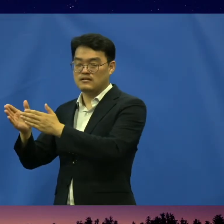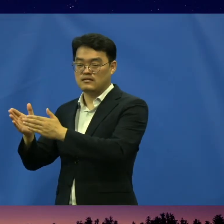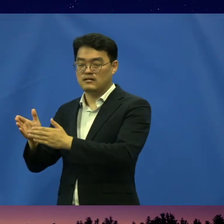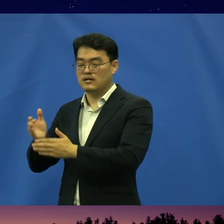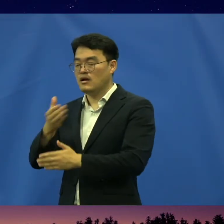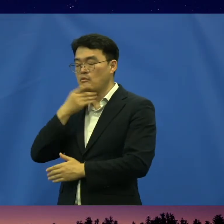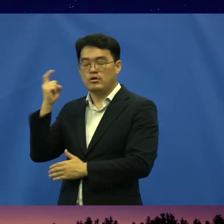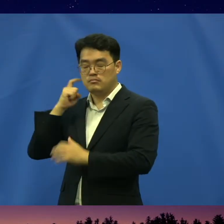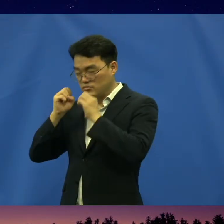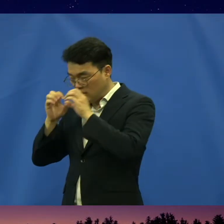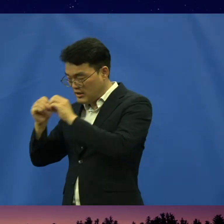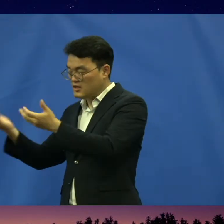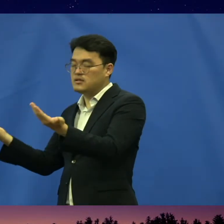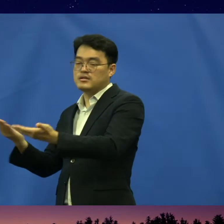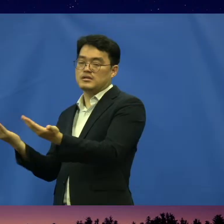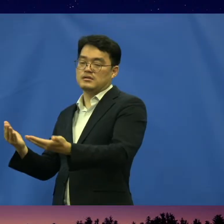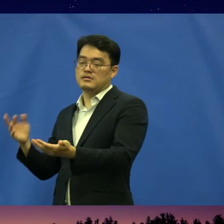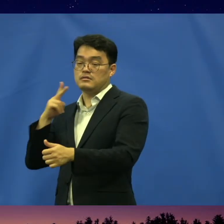뭐예요? 복음을 전하는.